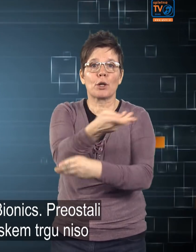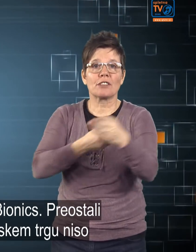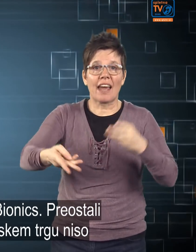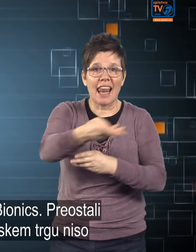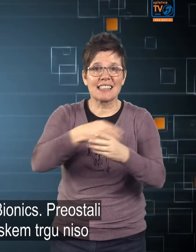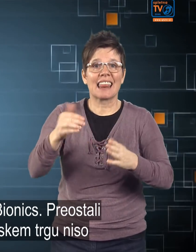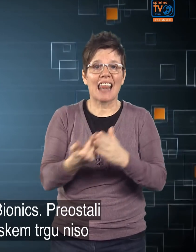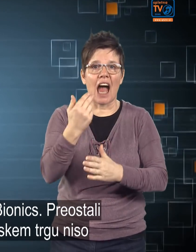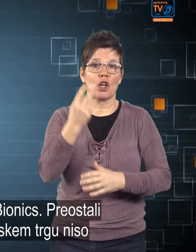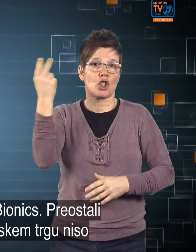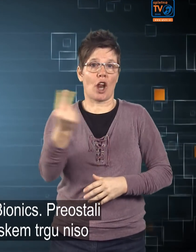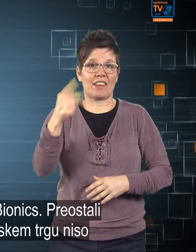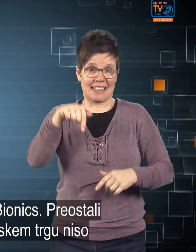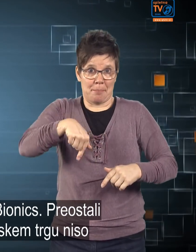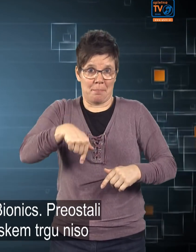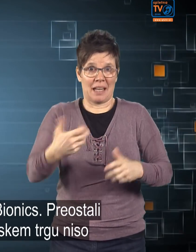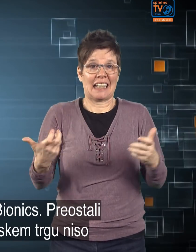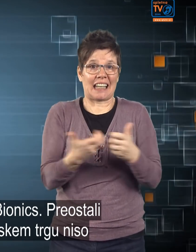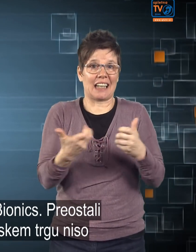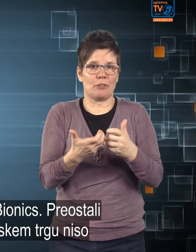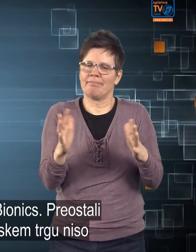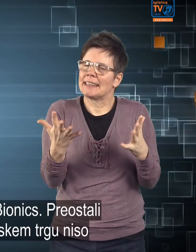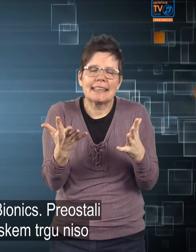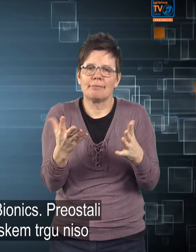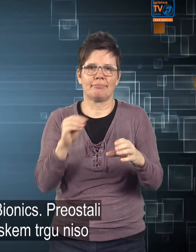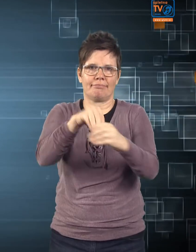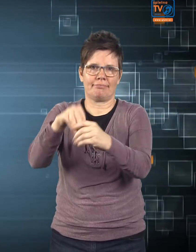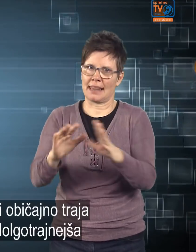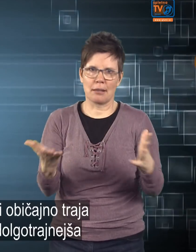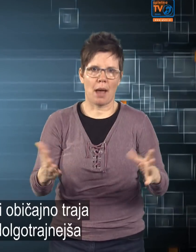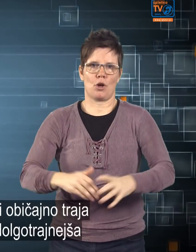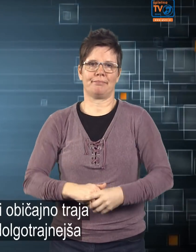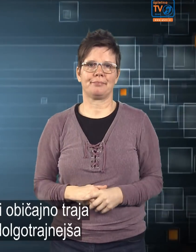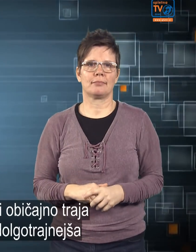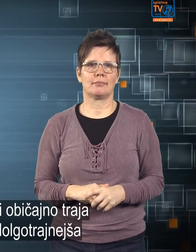Preostali proizvajalci na slovenskem trgu niso prisotni.